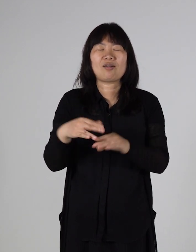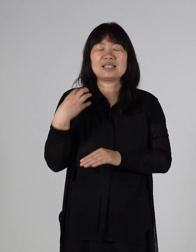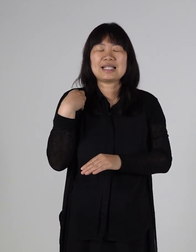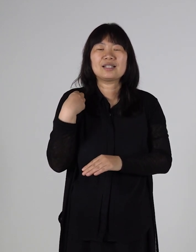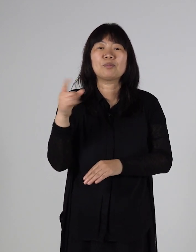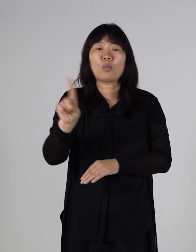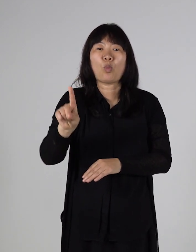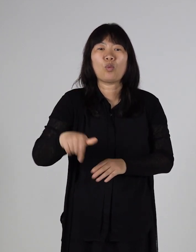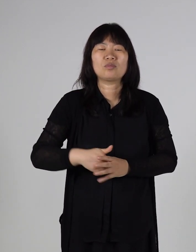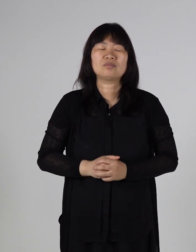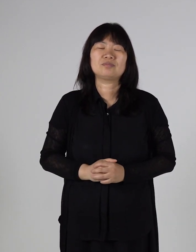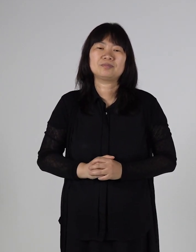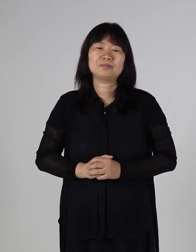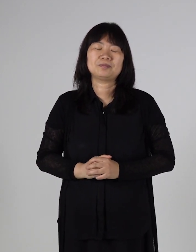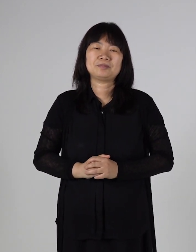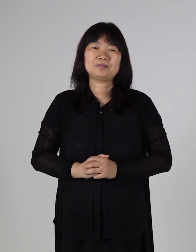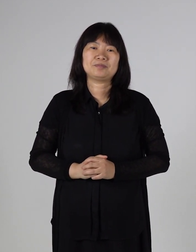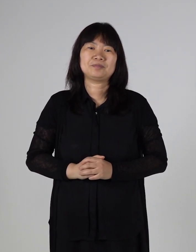과제는